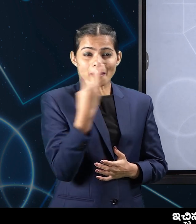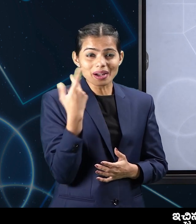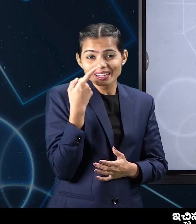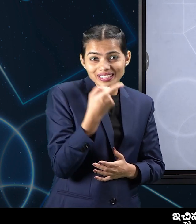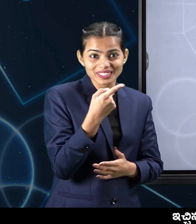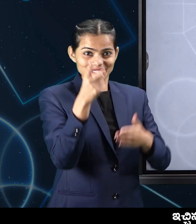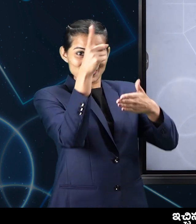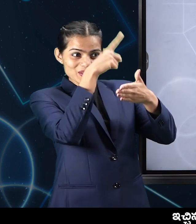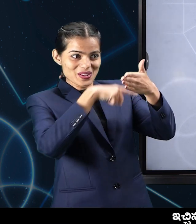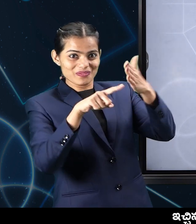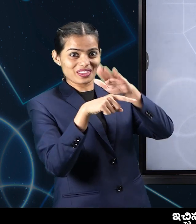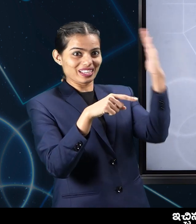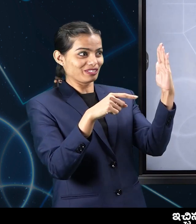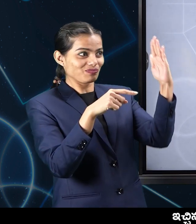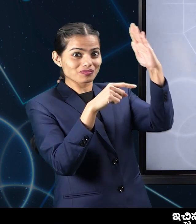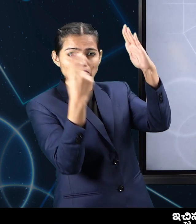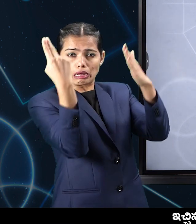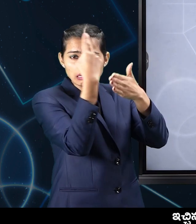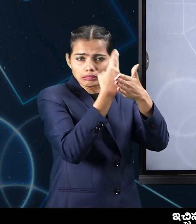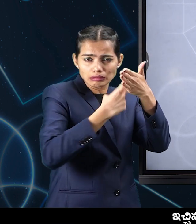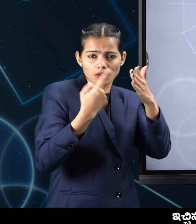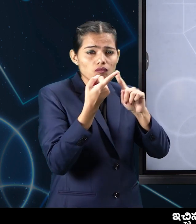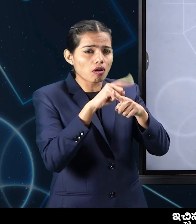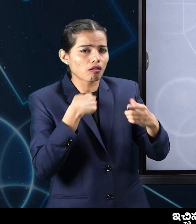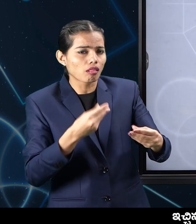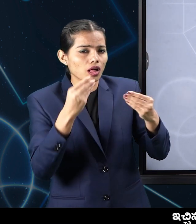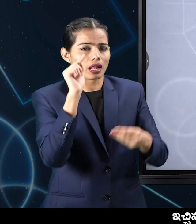ఇచ్చిన పాయింట్ నుండి గీసిన టాంజెంట్ల సంఖ్య.